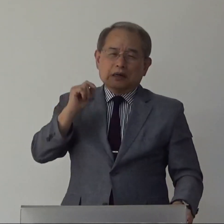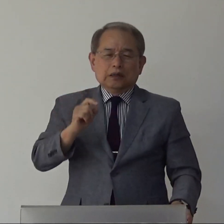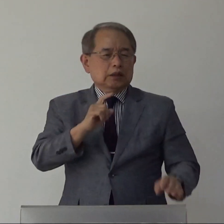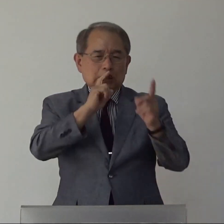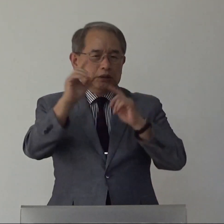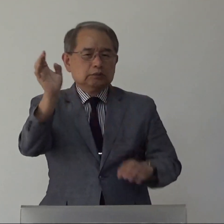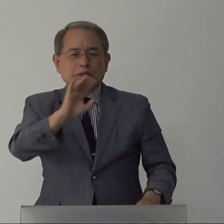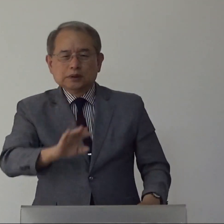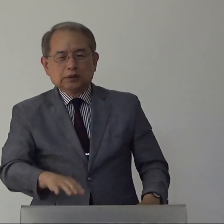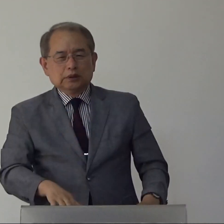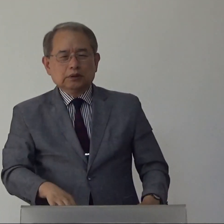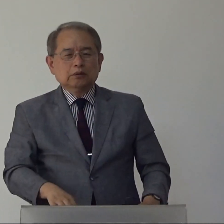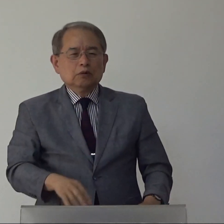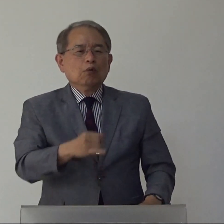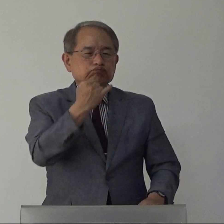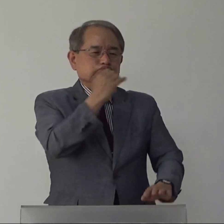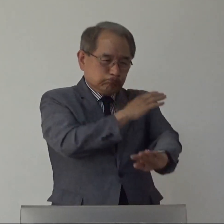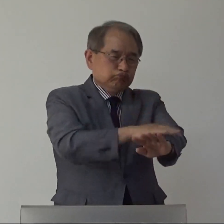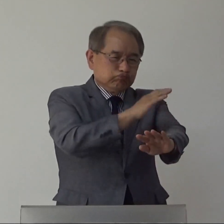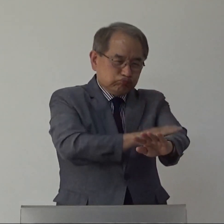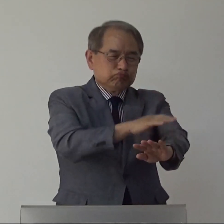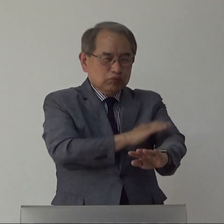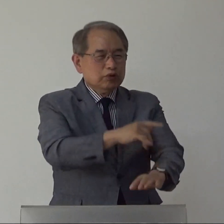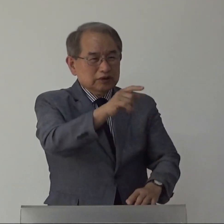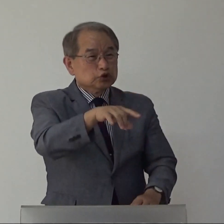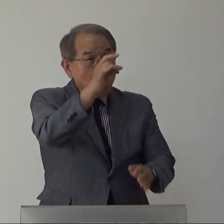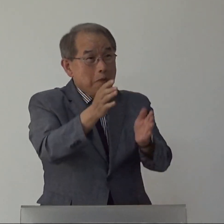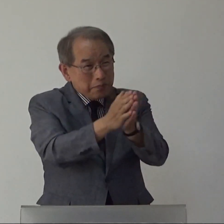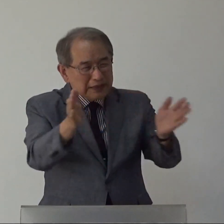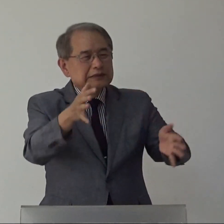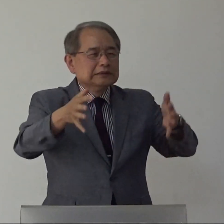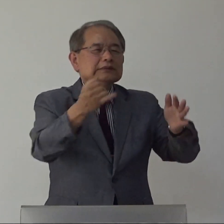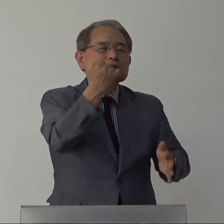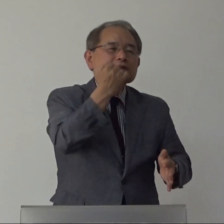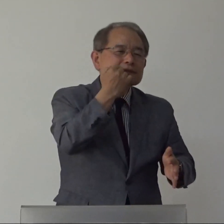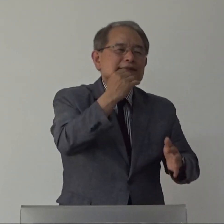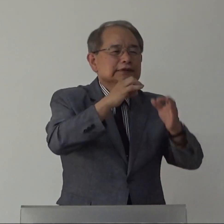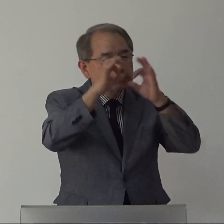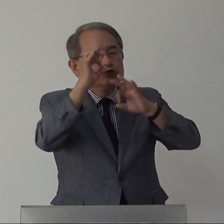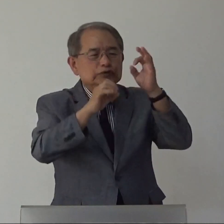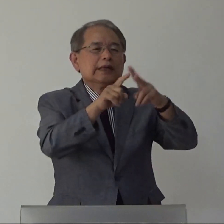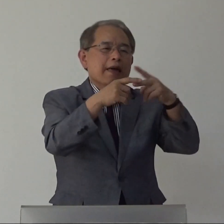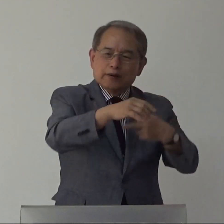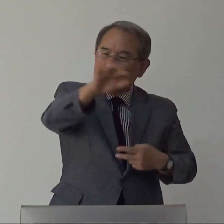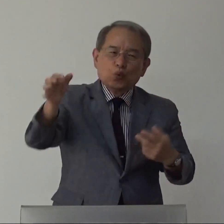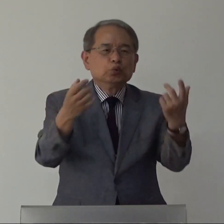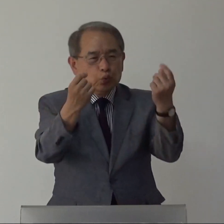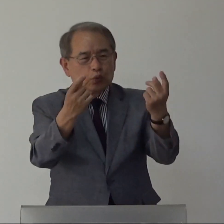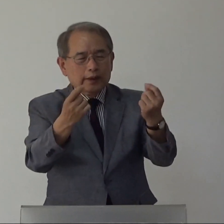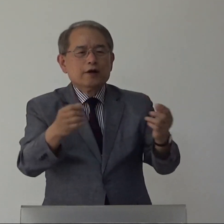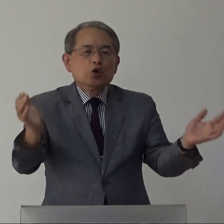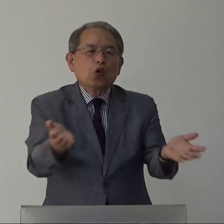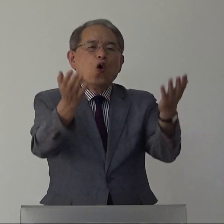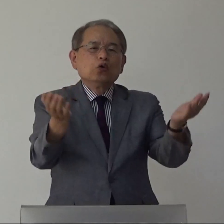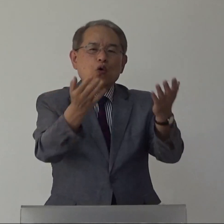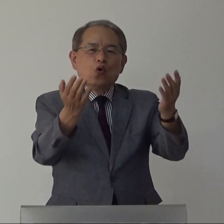저 사람은 요리를 못해, 저 사람은 일할 자격이 없어, 재능이 없어 말하지 마십시오. 잘한다 격려하십시오.